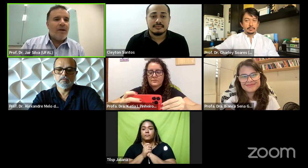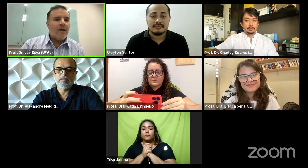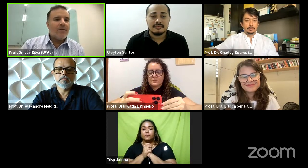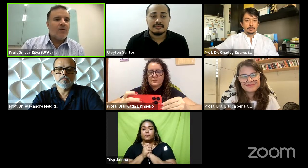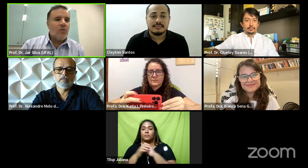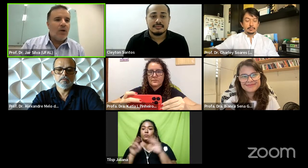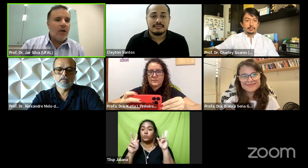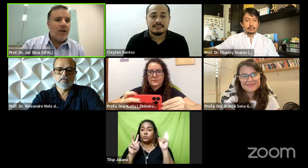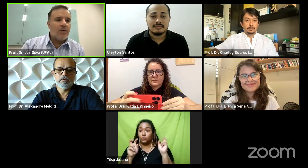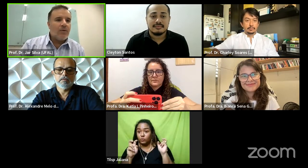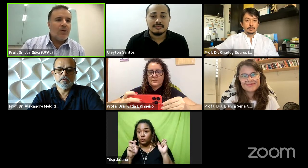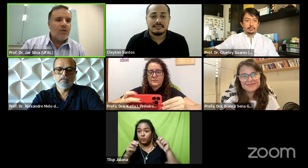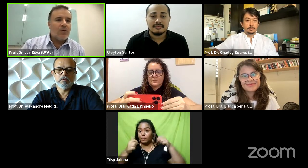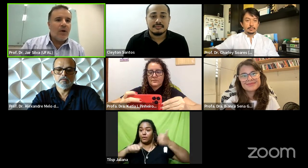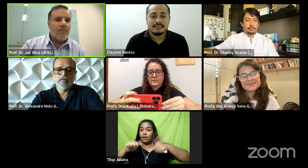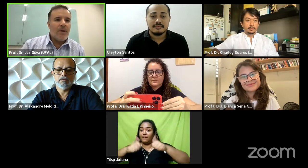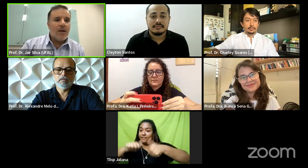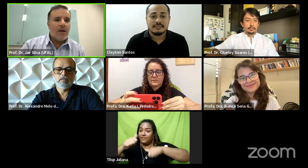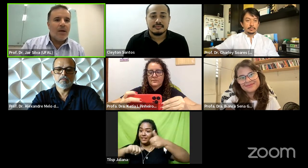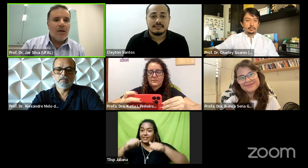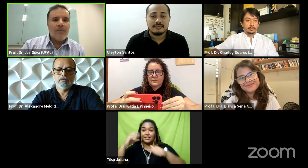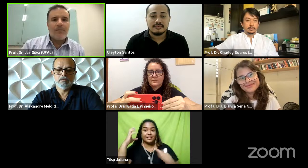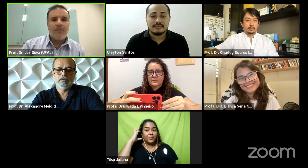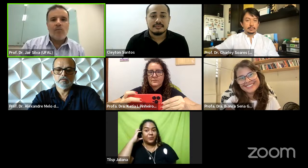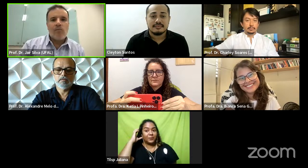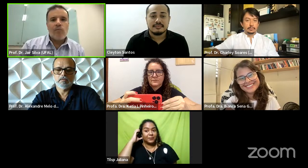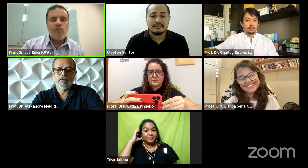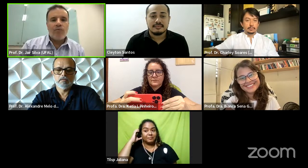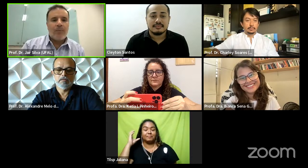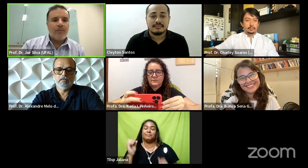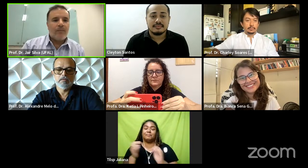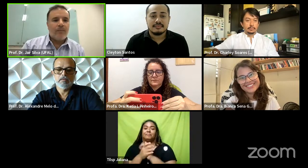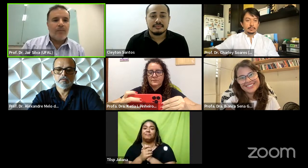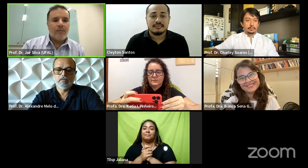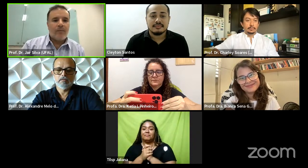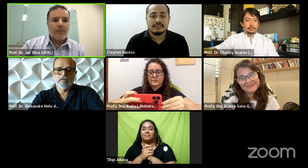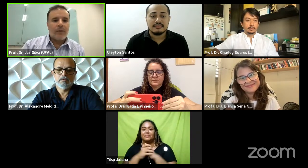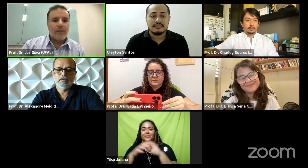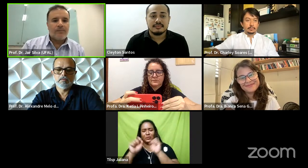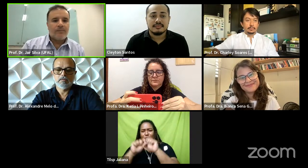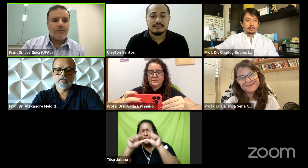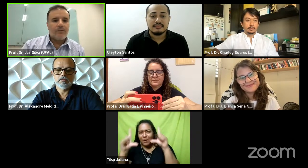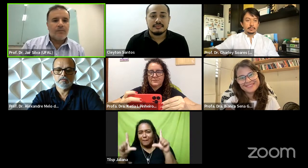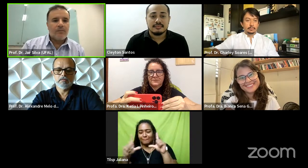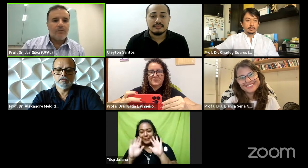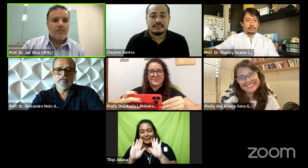Sobre a avaliação do Cleiton. Deixa eu só abrir aqui.